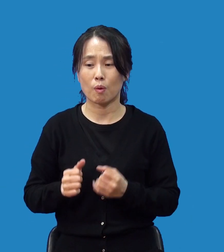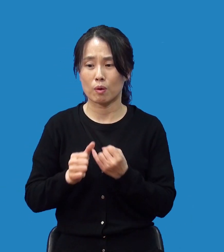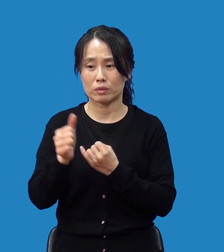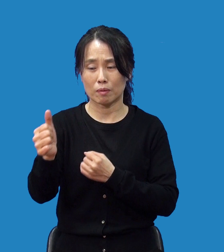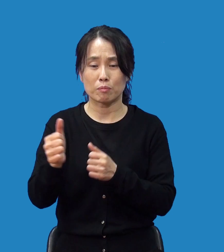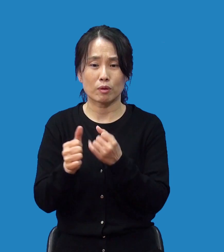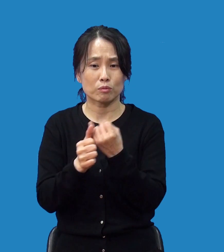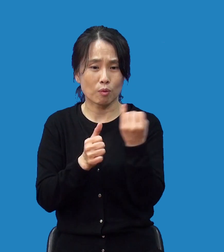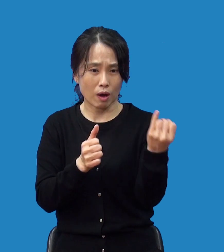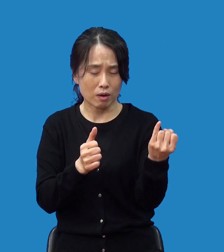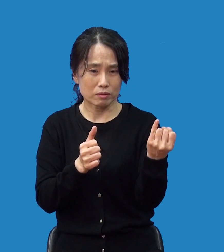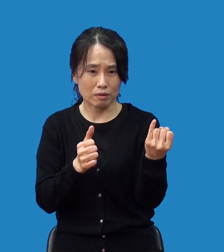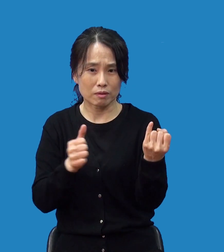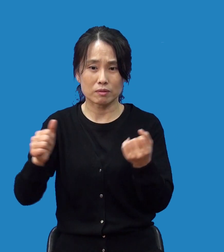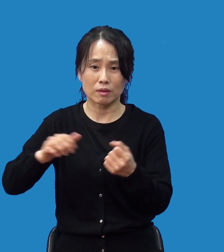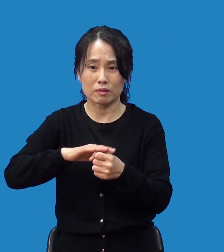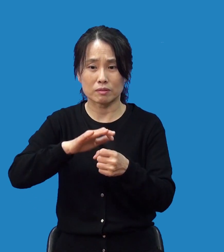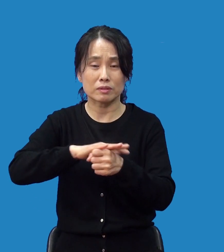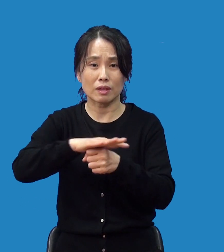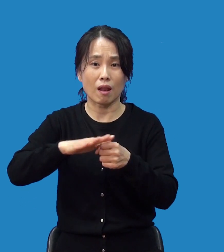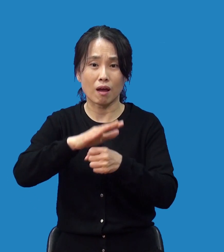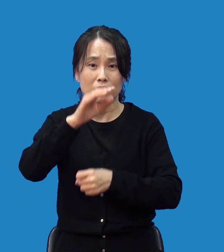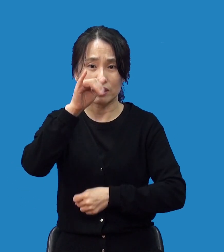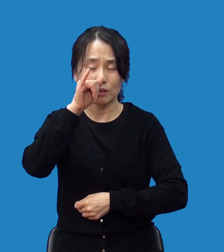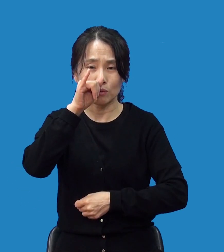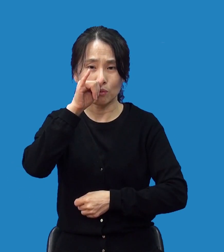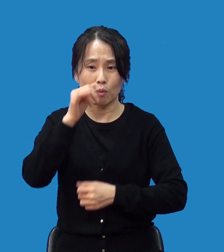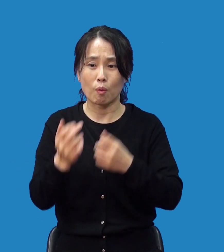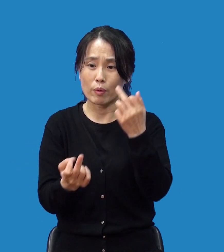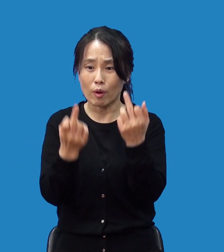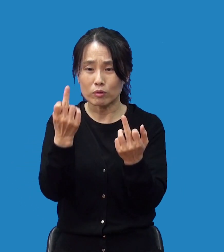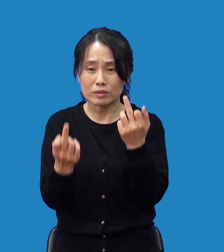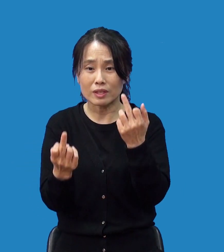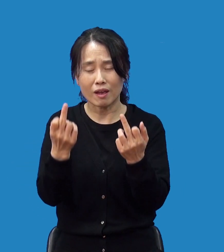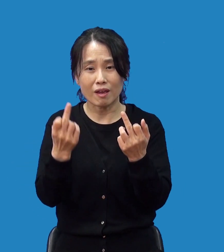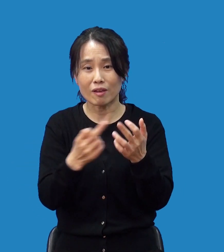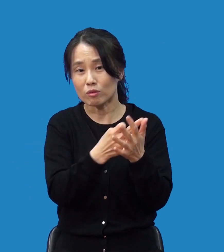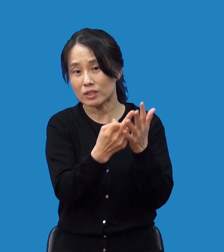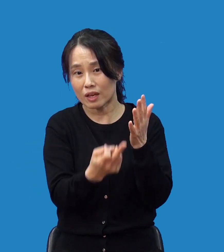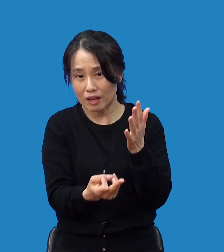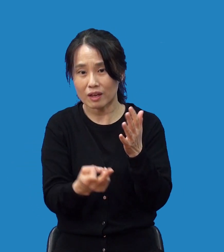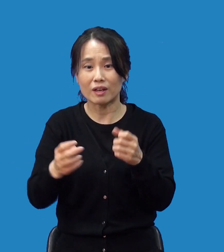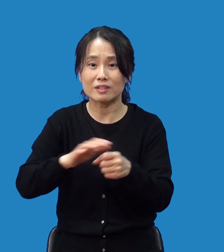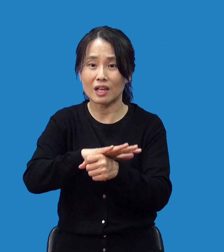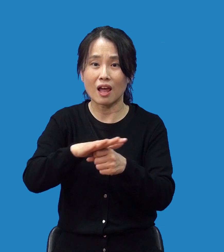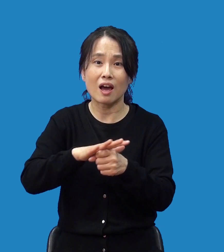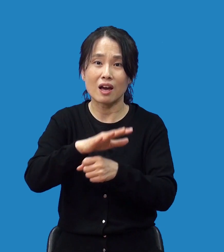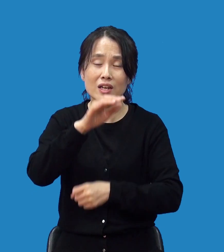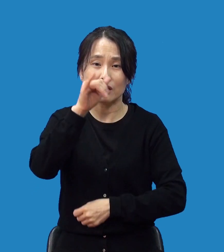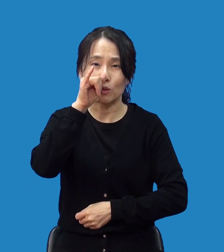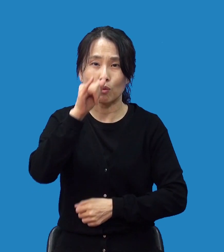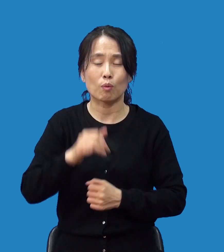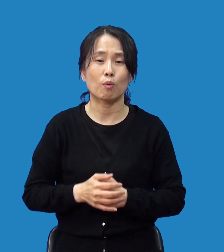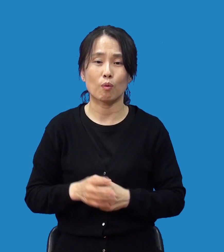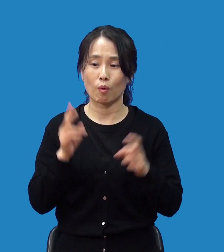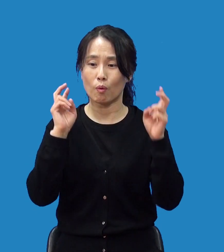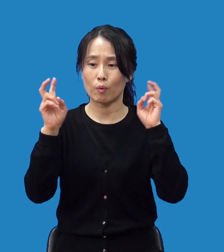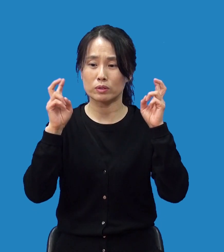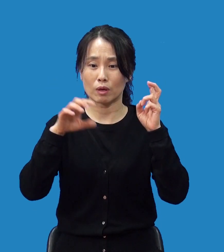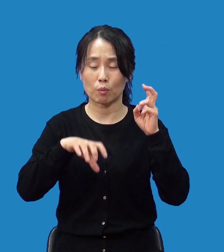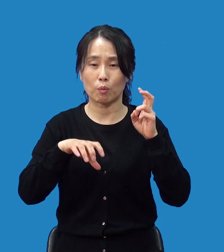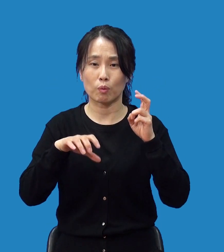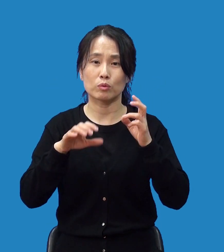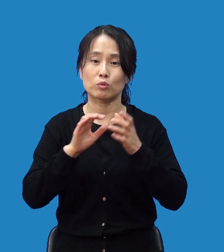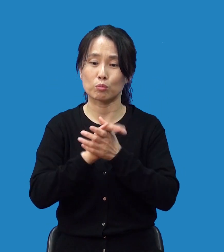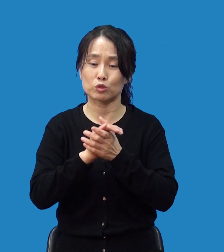대하는 헤세드가 있어요. 또 형제간에 대하는 헤세드가 있어요. 우리 직장에서